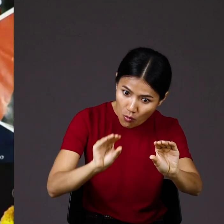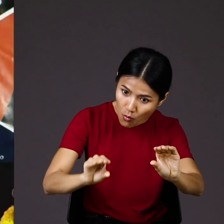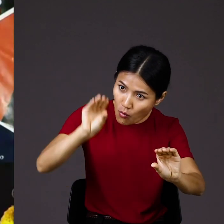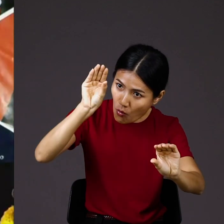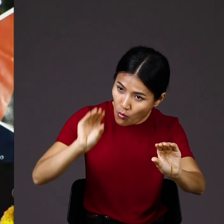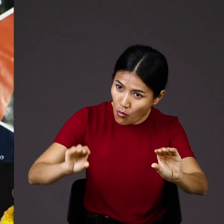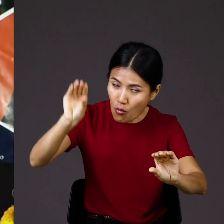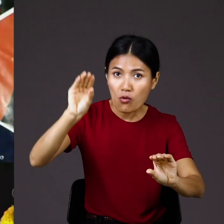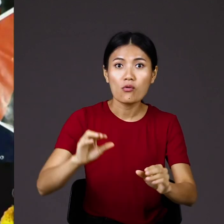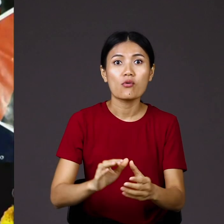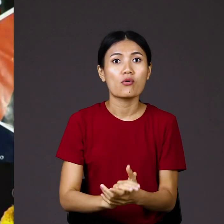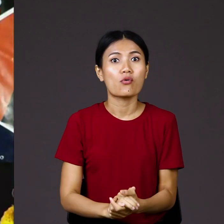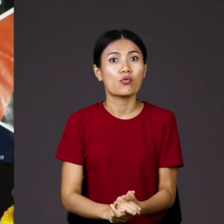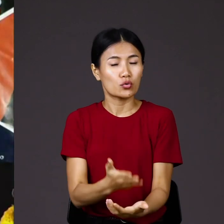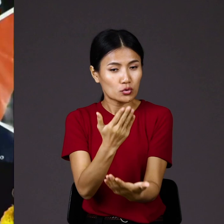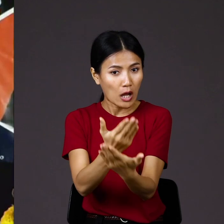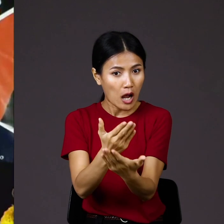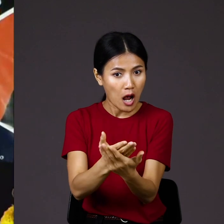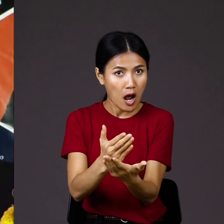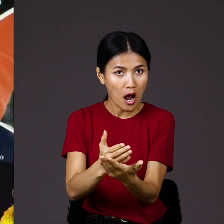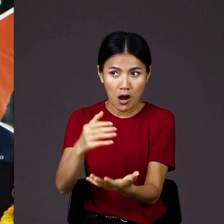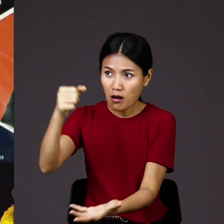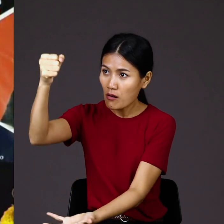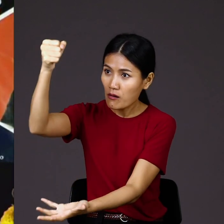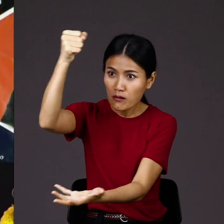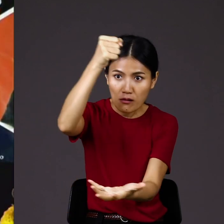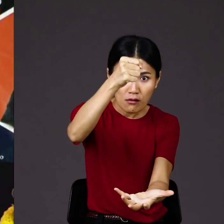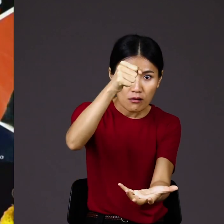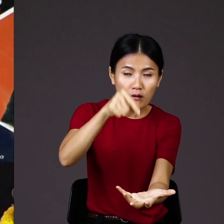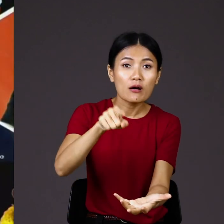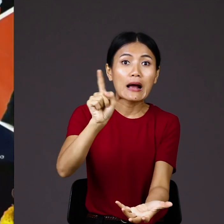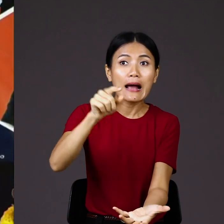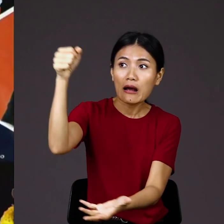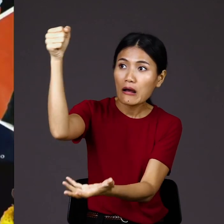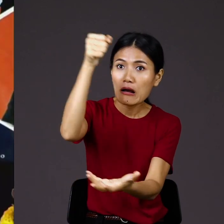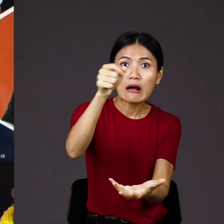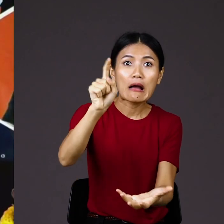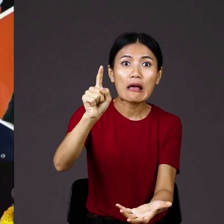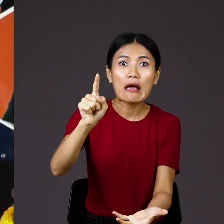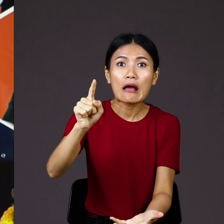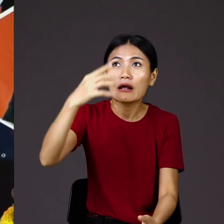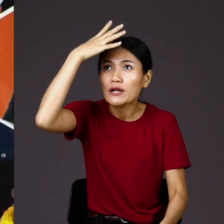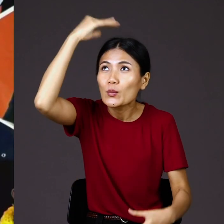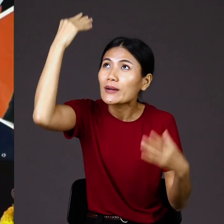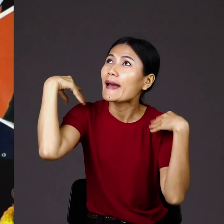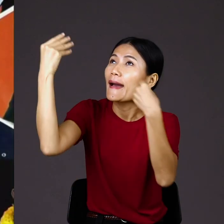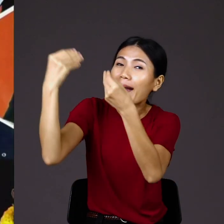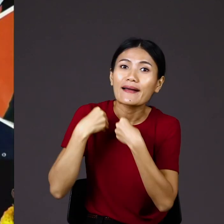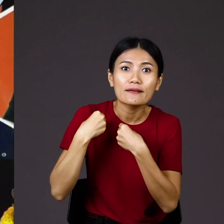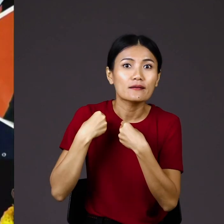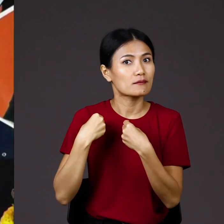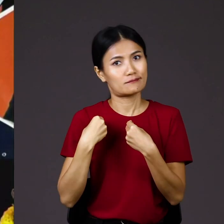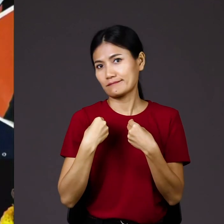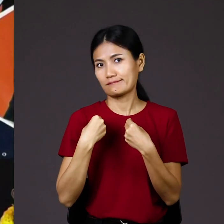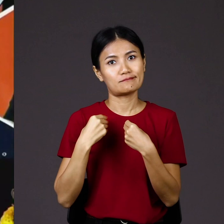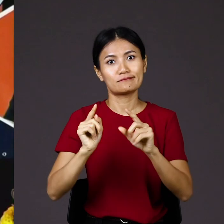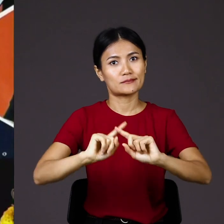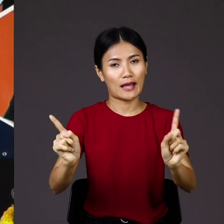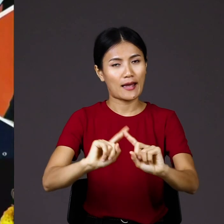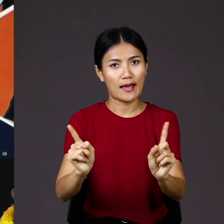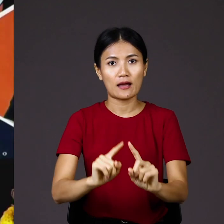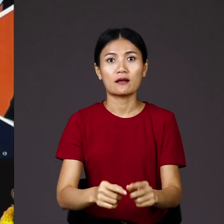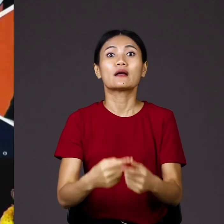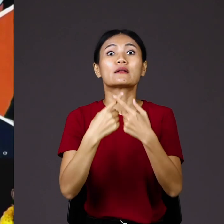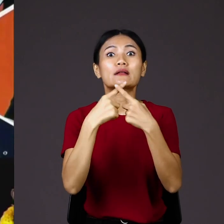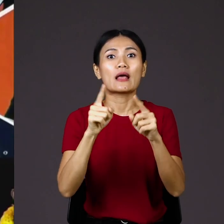ากนะครับแล้วเงินเกือบหมื่นล้านมาจากไหนไม่ได้หล่นมาจากสวงสวรรค์ไม่ได้หล่นมาจากท้องฟ้